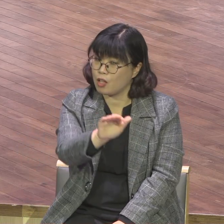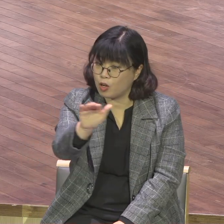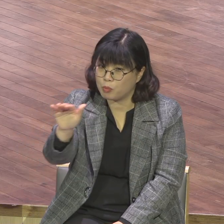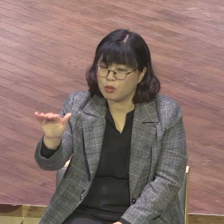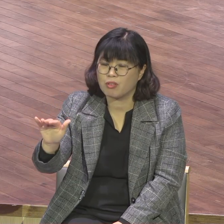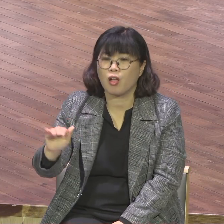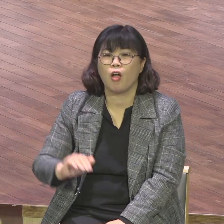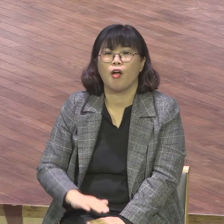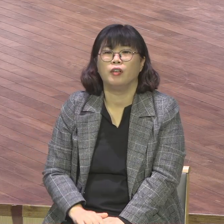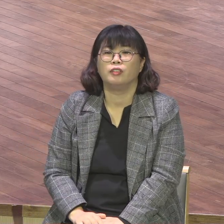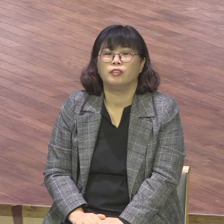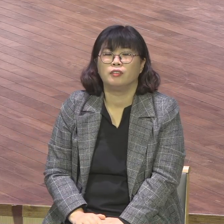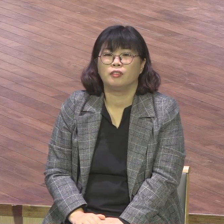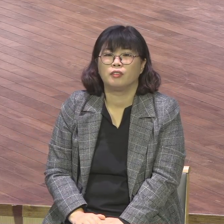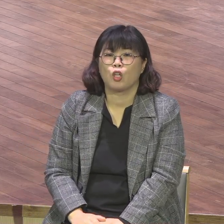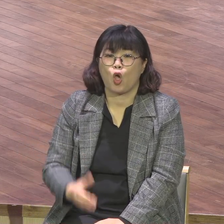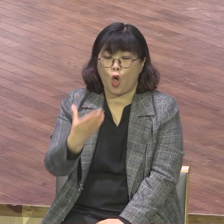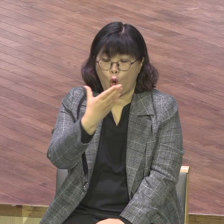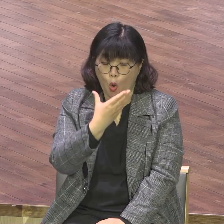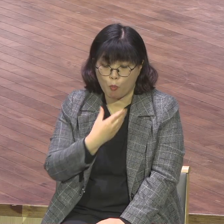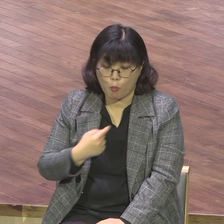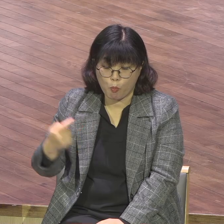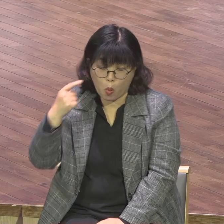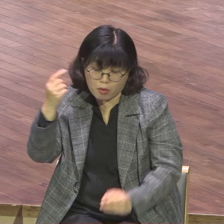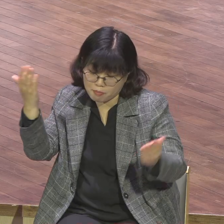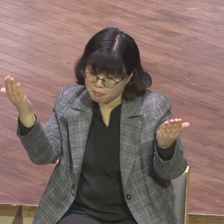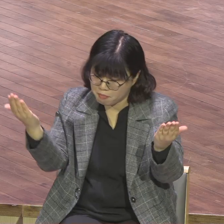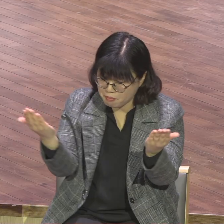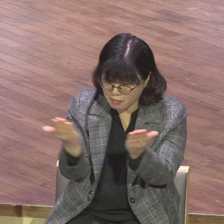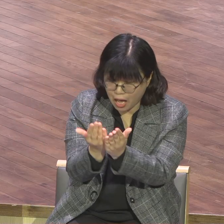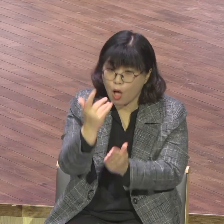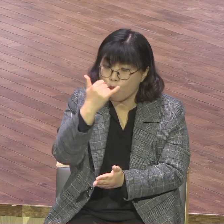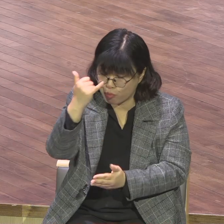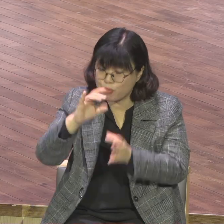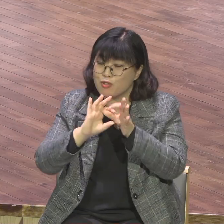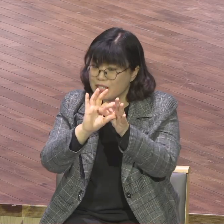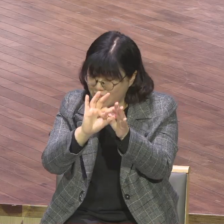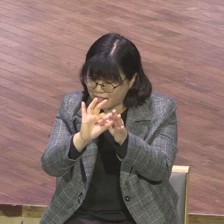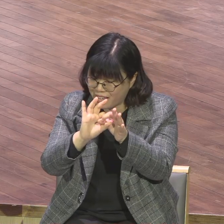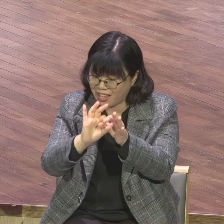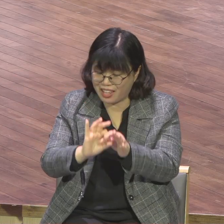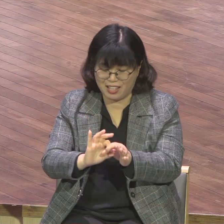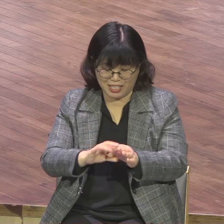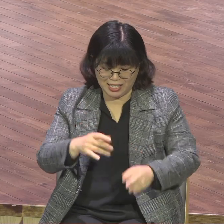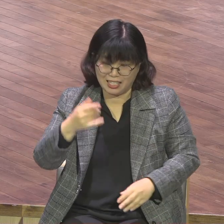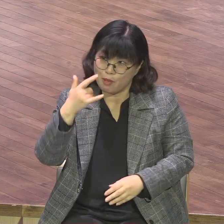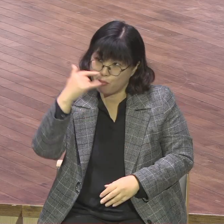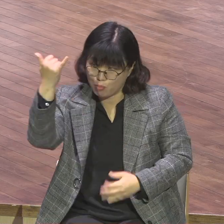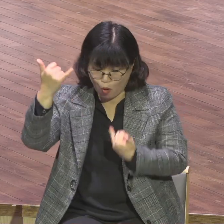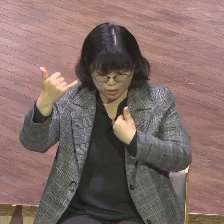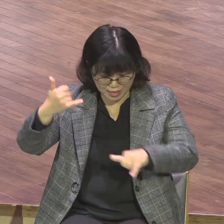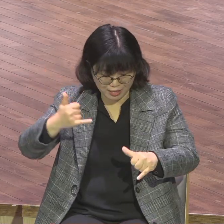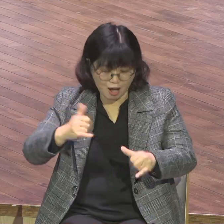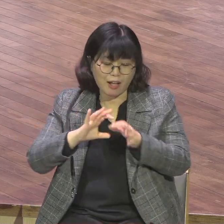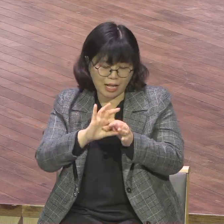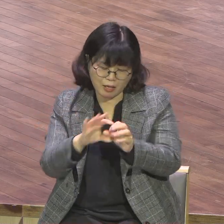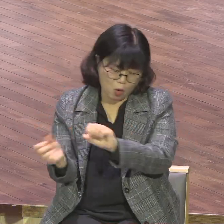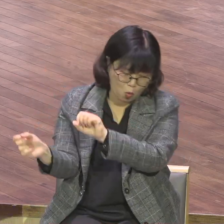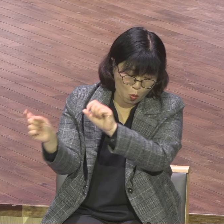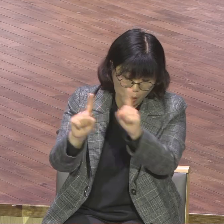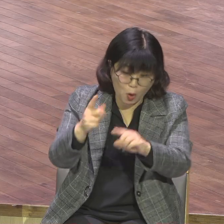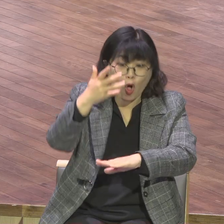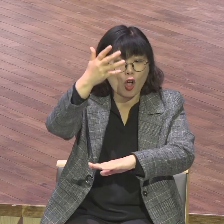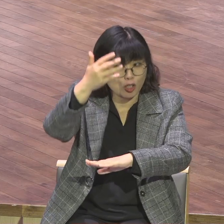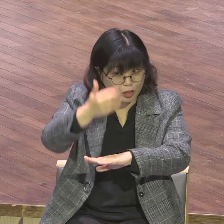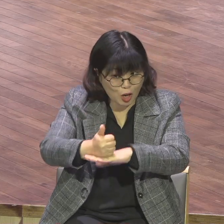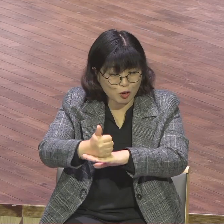가정들. 복음적 부부관계, 언약적 자녀관계 회복되어서 237 나라 5천종족 복음화의 성교의